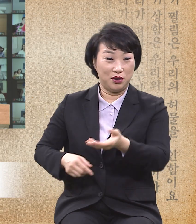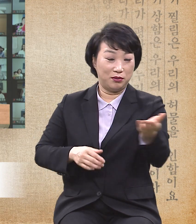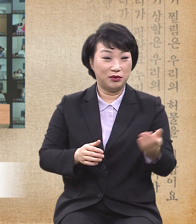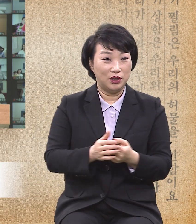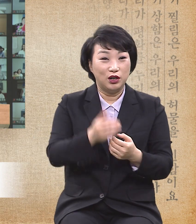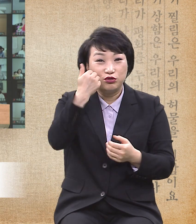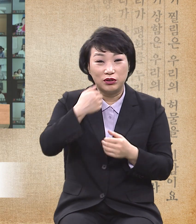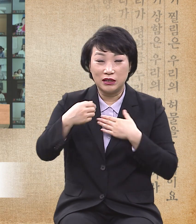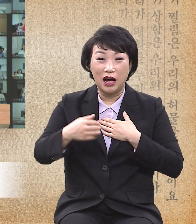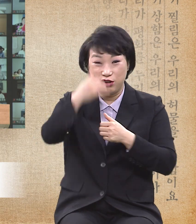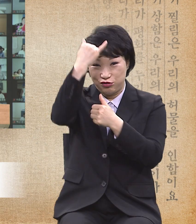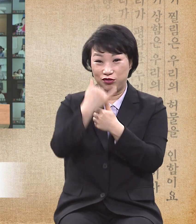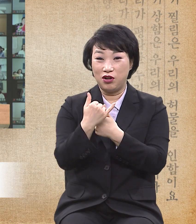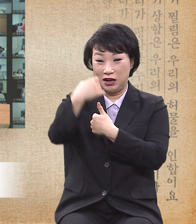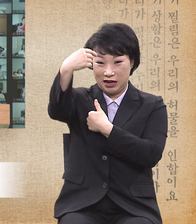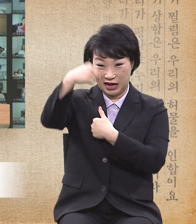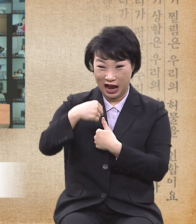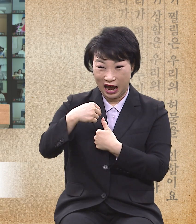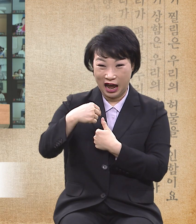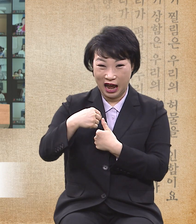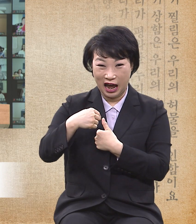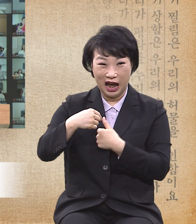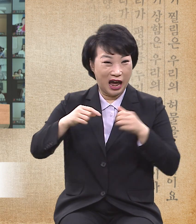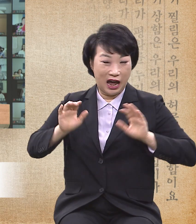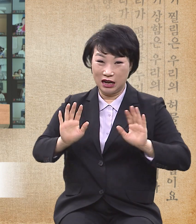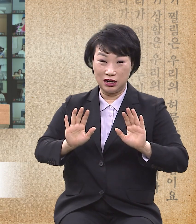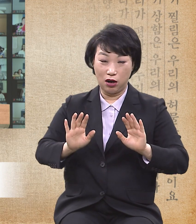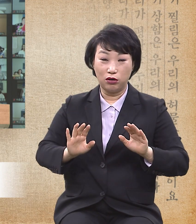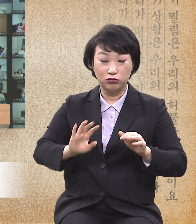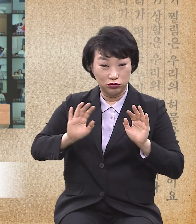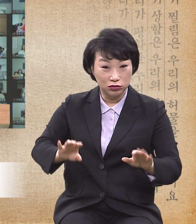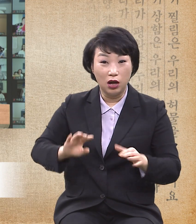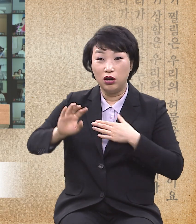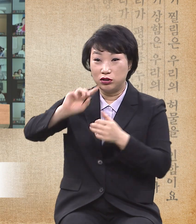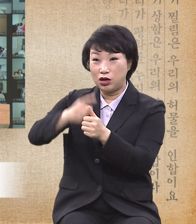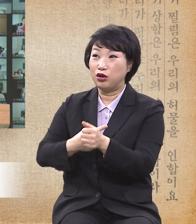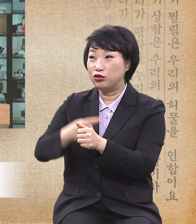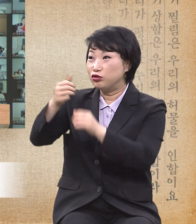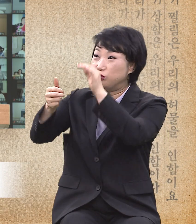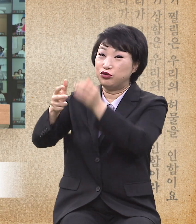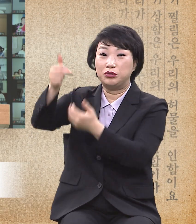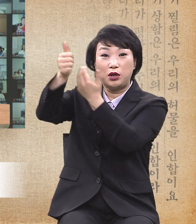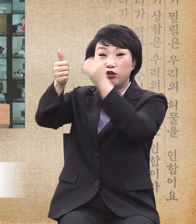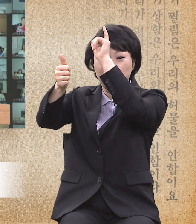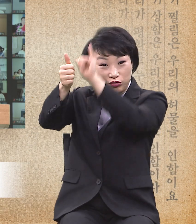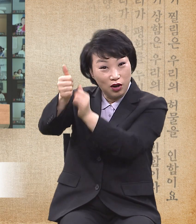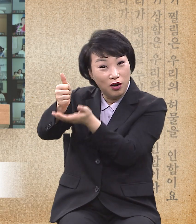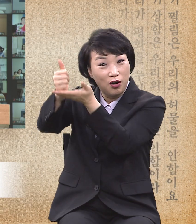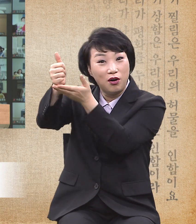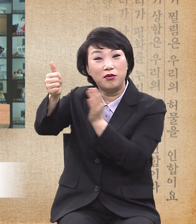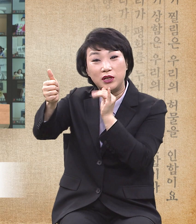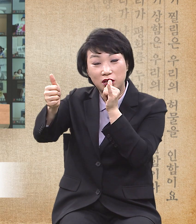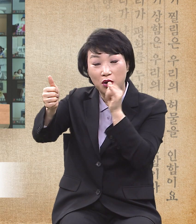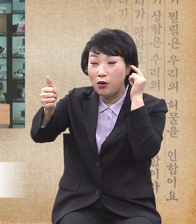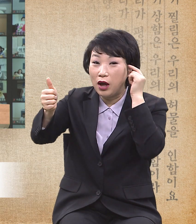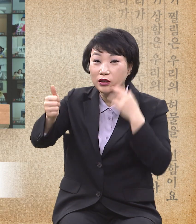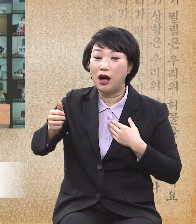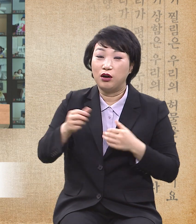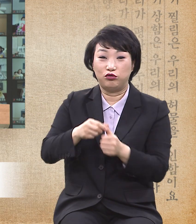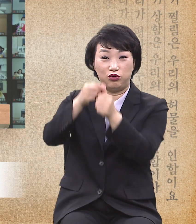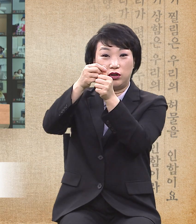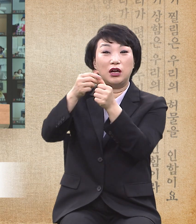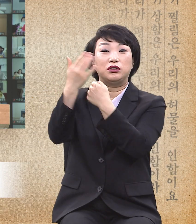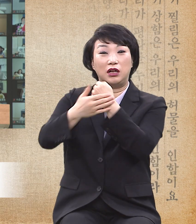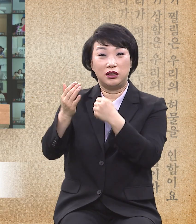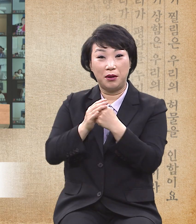나보고 충성하라고 안 해도 할 수밖에 없어. 왜? 구원의 은혜 때문에. 그냥 주신 게 아니야.